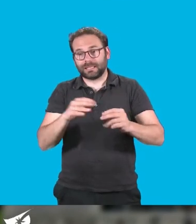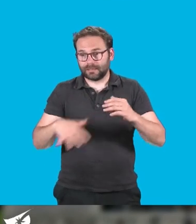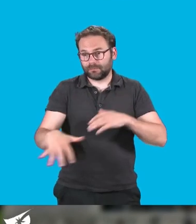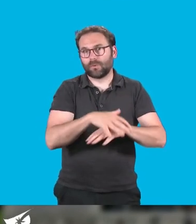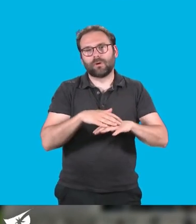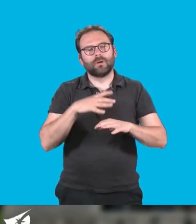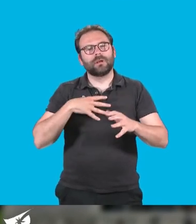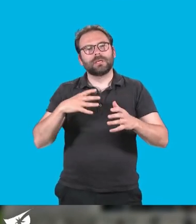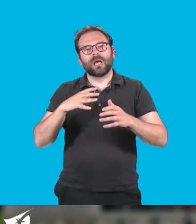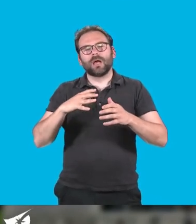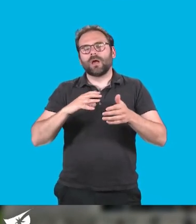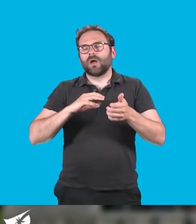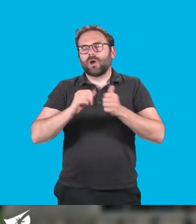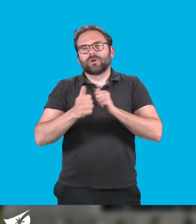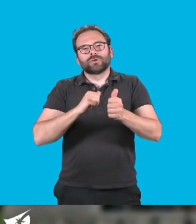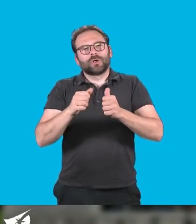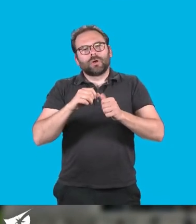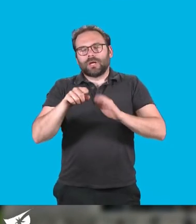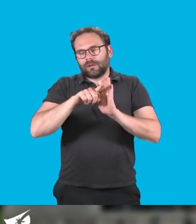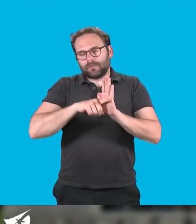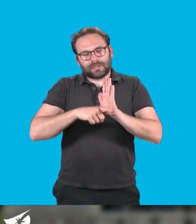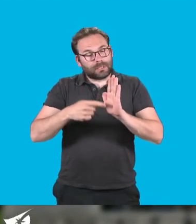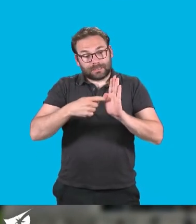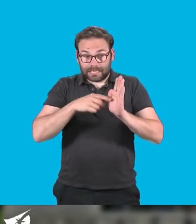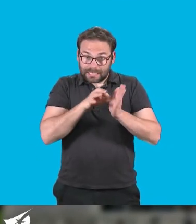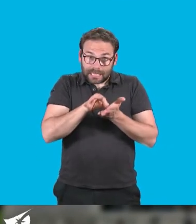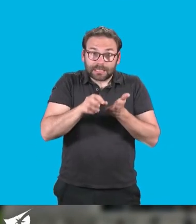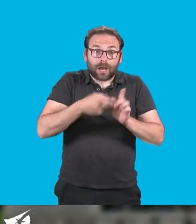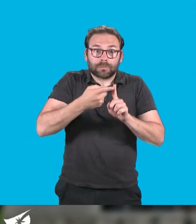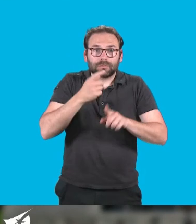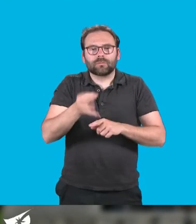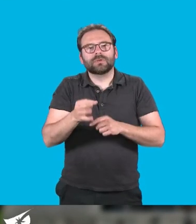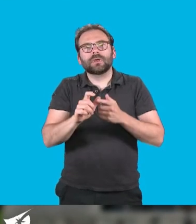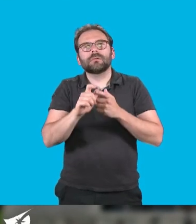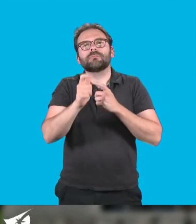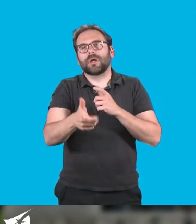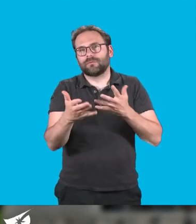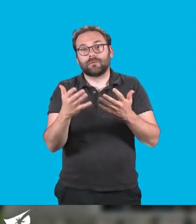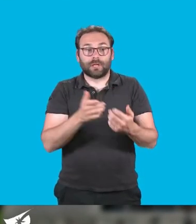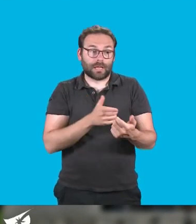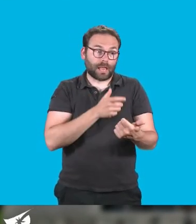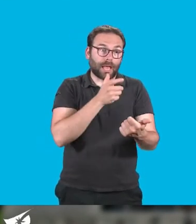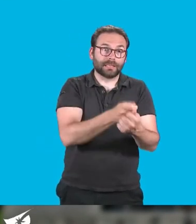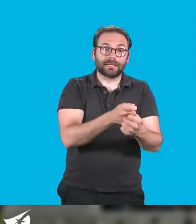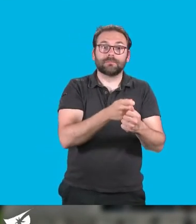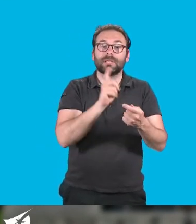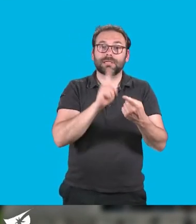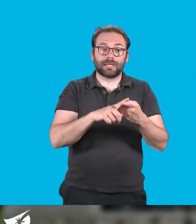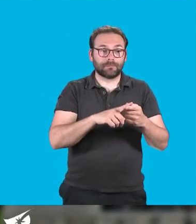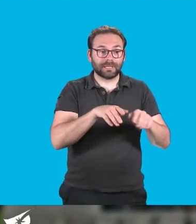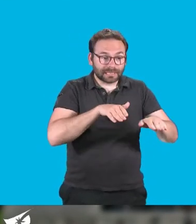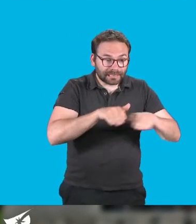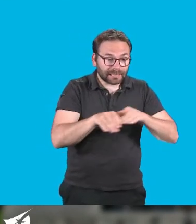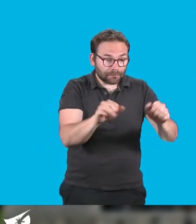a un enjeu réglementaire éminemment stratégique qui, derrière, impacte évidemment la conformité de nos systèmes d'assainissement, mais aussi